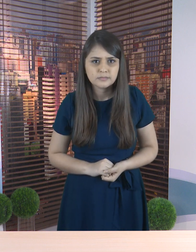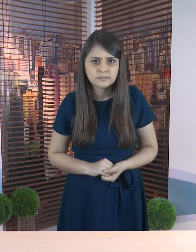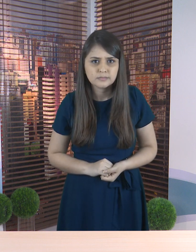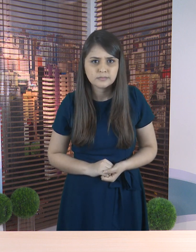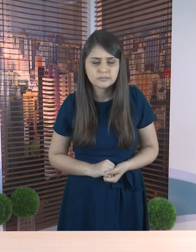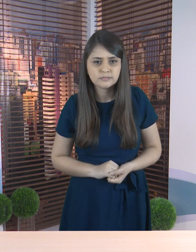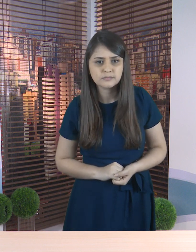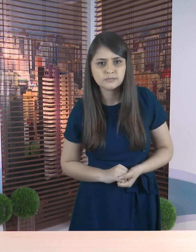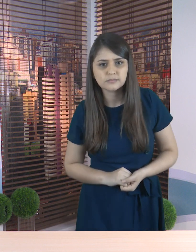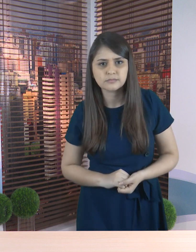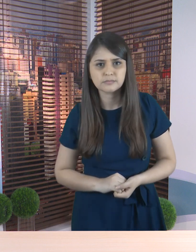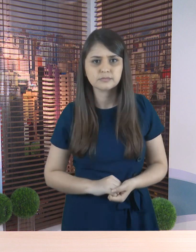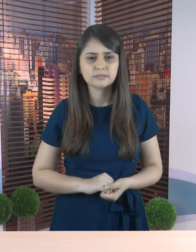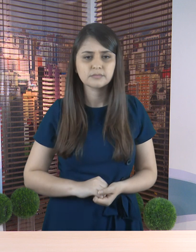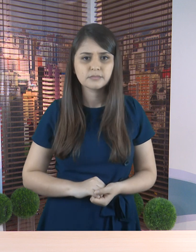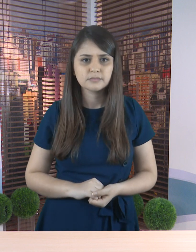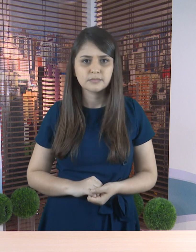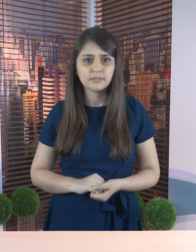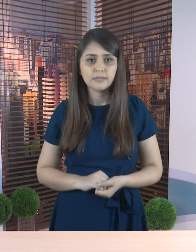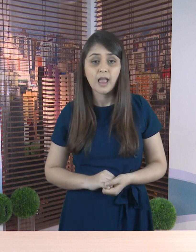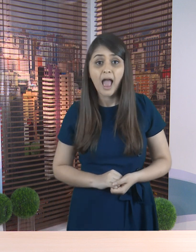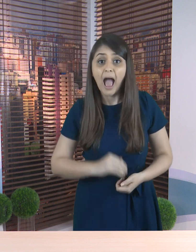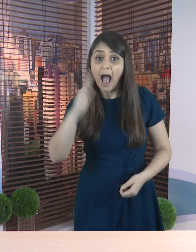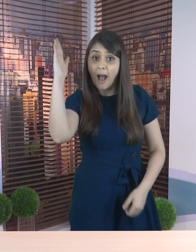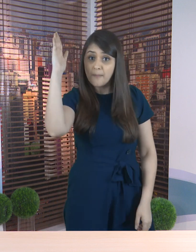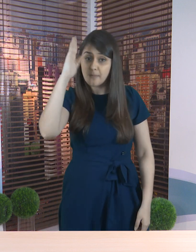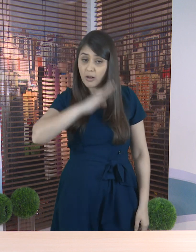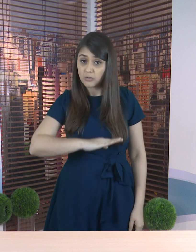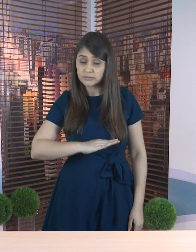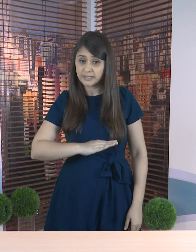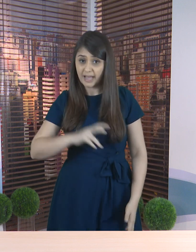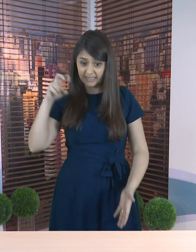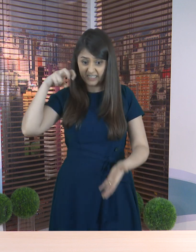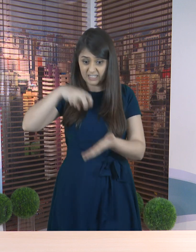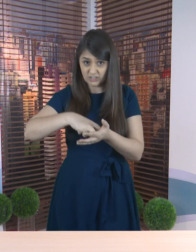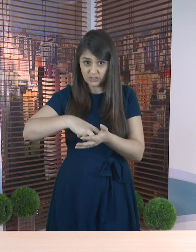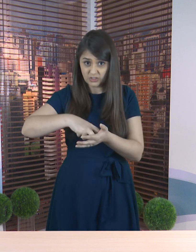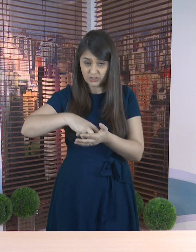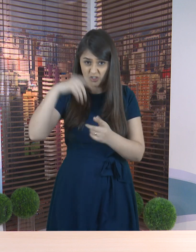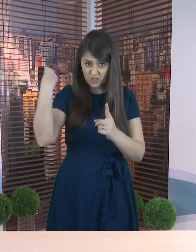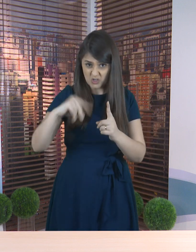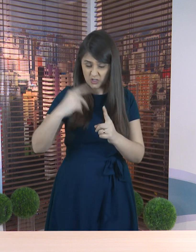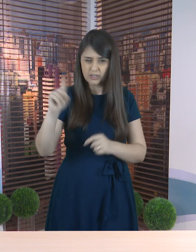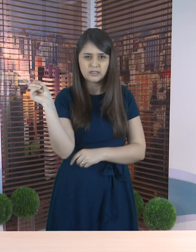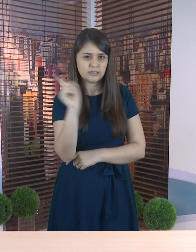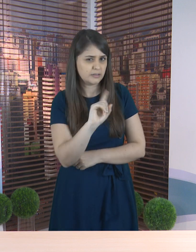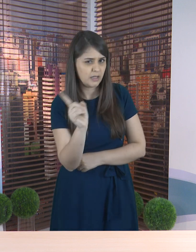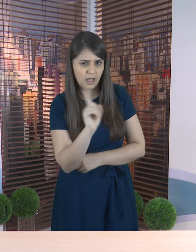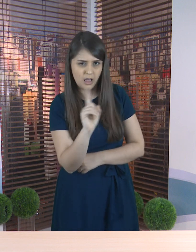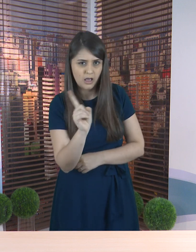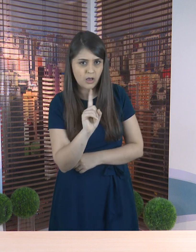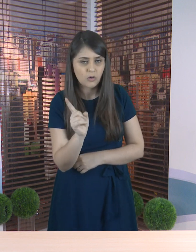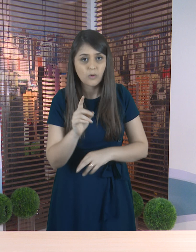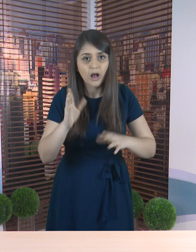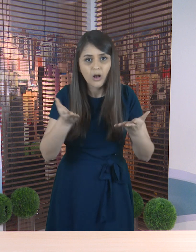aprendemos isso pela própria experiência de vida. Quando olhamos para a lei da retribuição aplicada